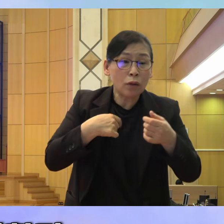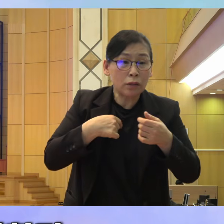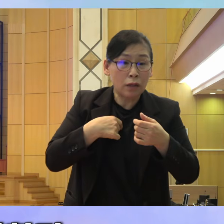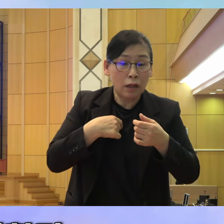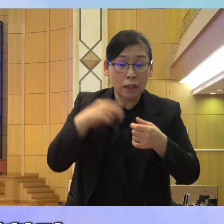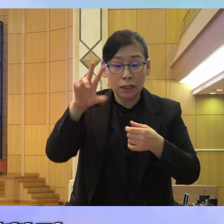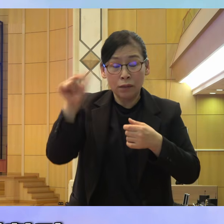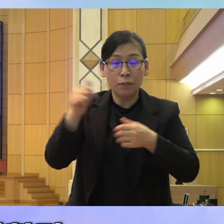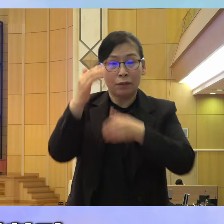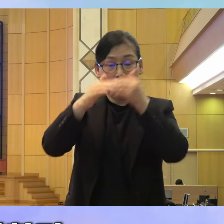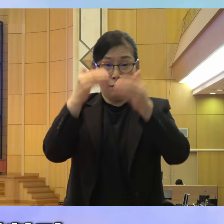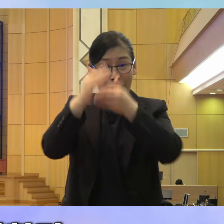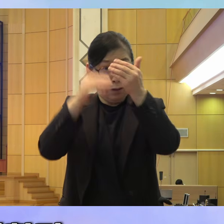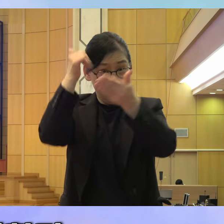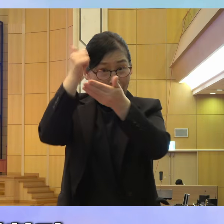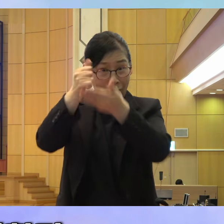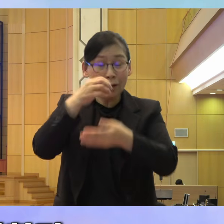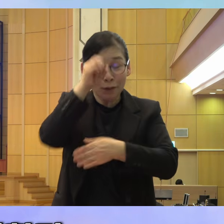25절 아브라함이 이르되